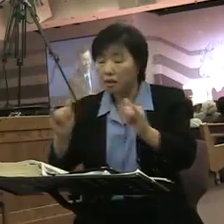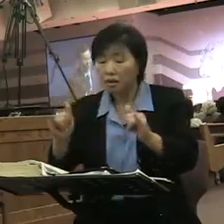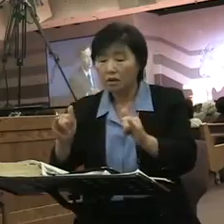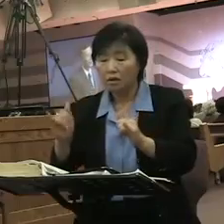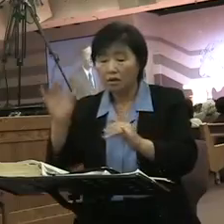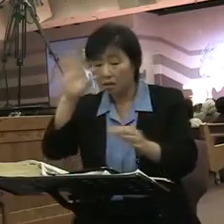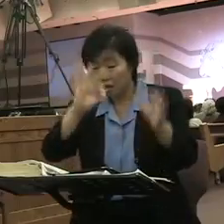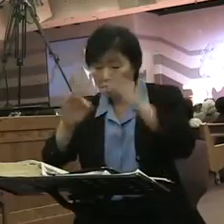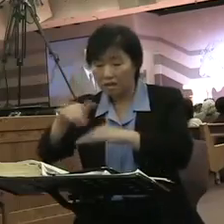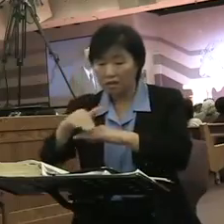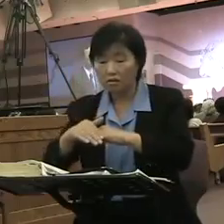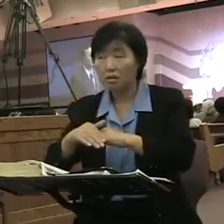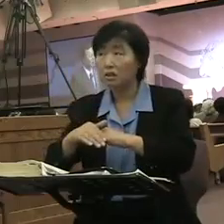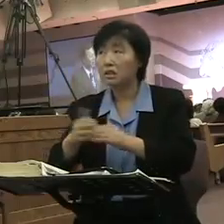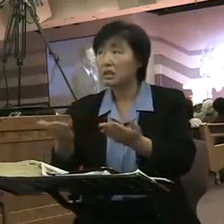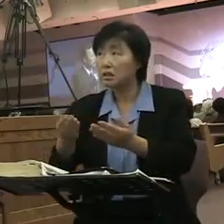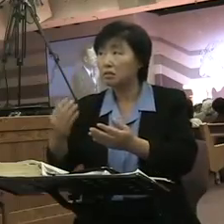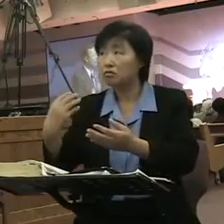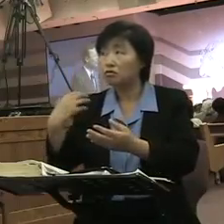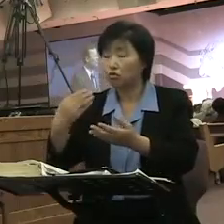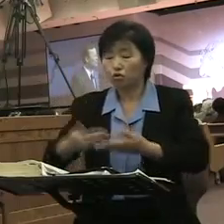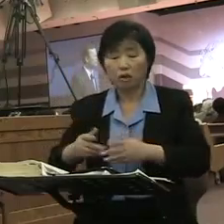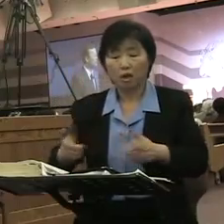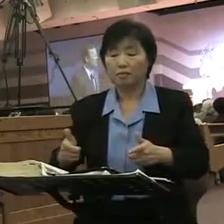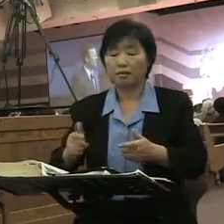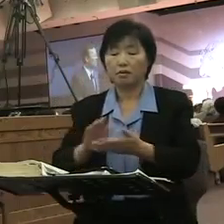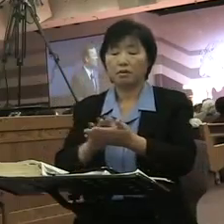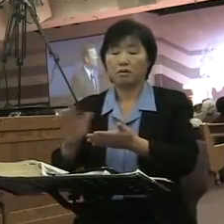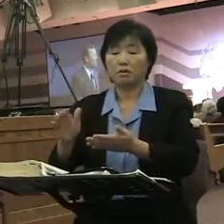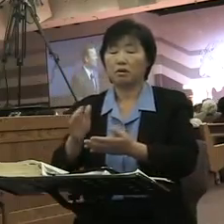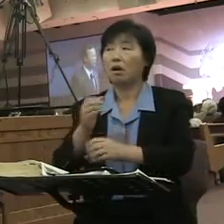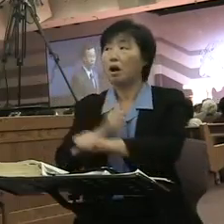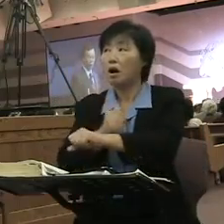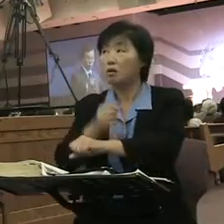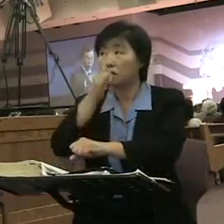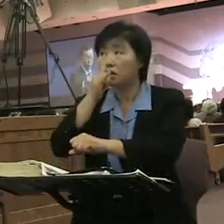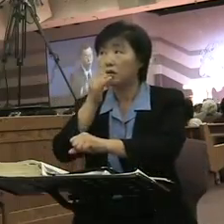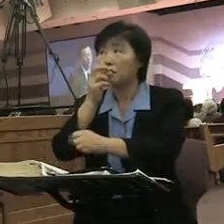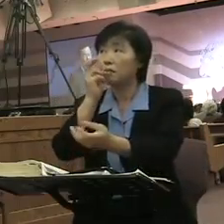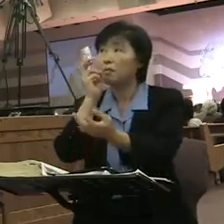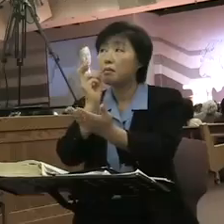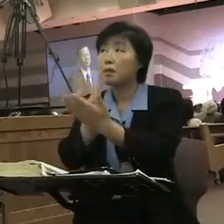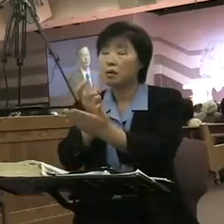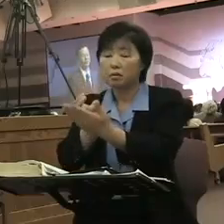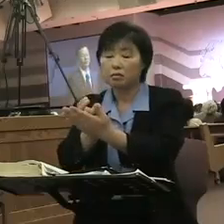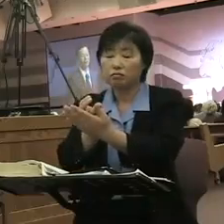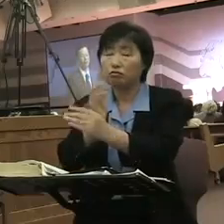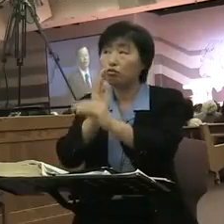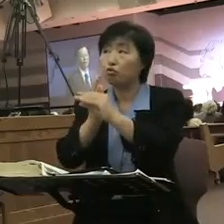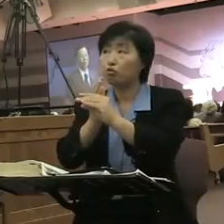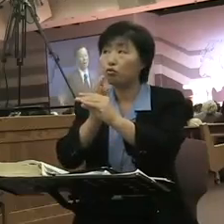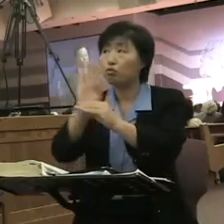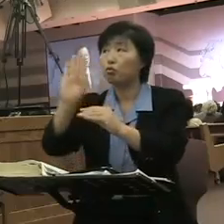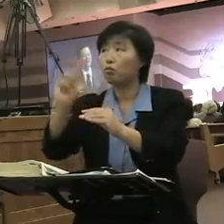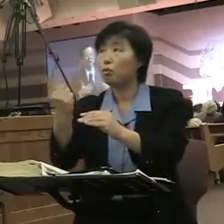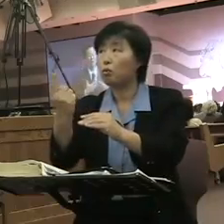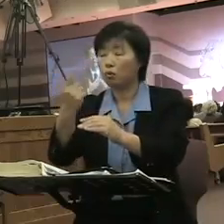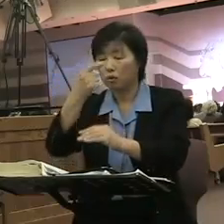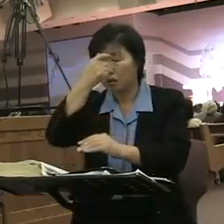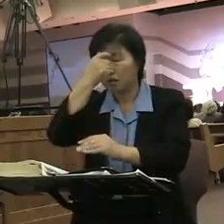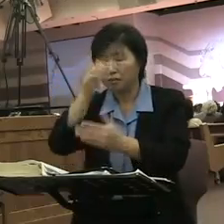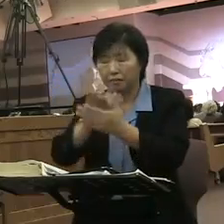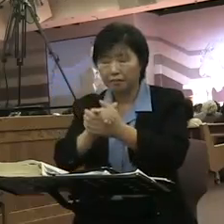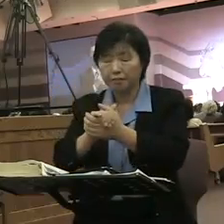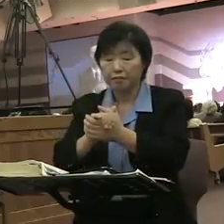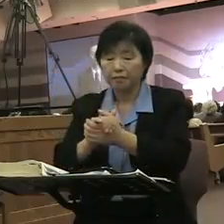주어졌습니까? 아닙니다. 그러나 할 수 있는 방법이 있습니다. 그들을 위해 중보 기도할 수 있습니다. 만민을